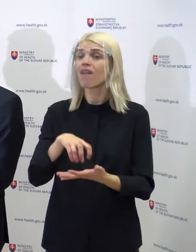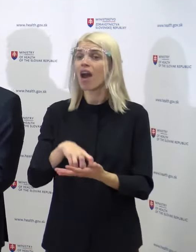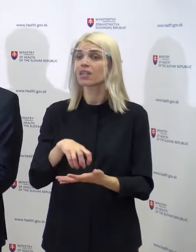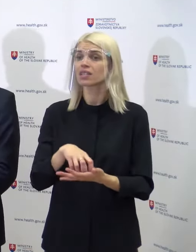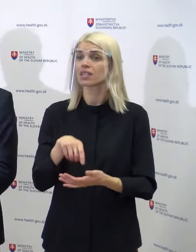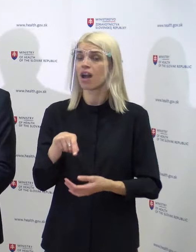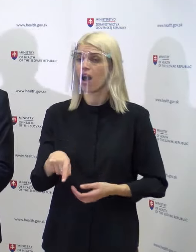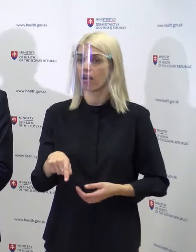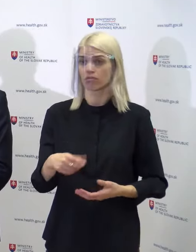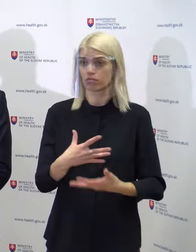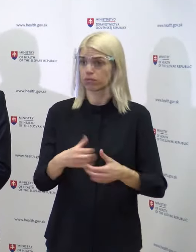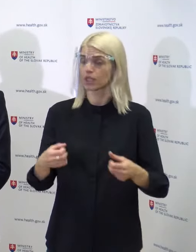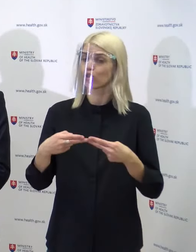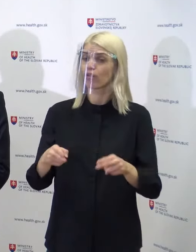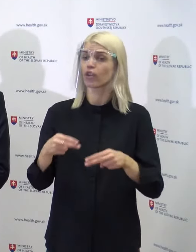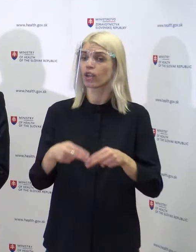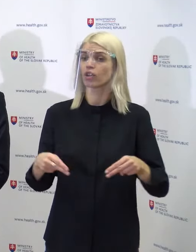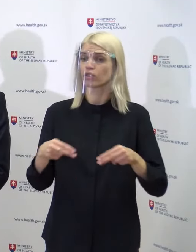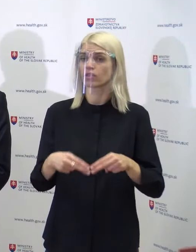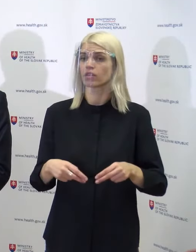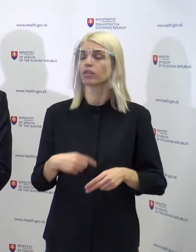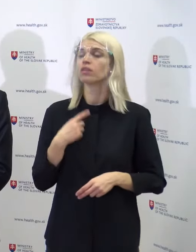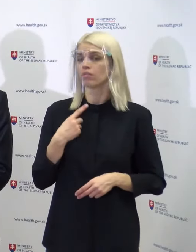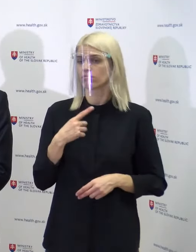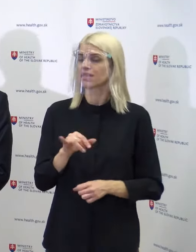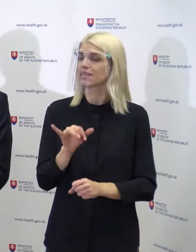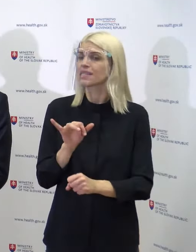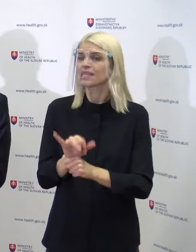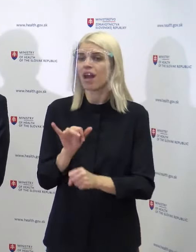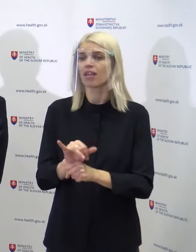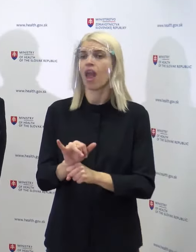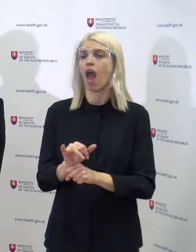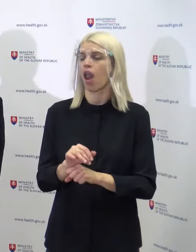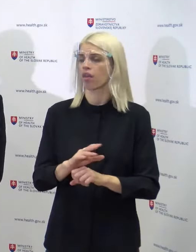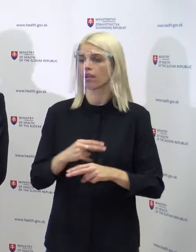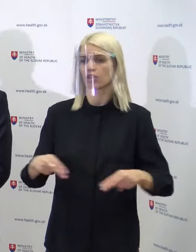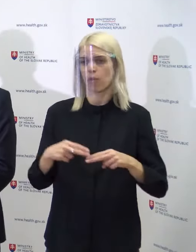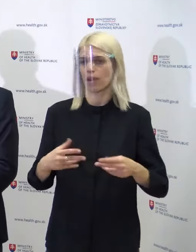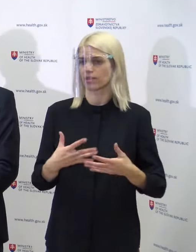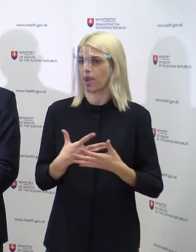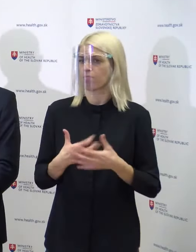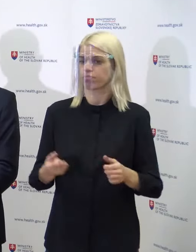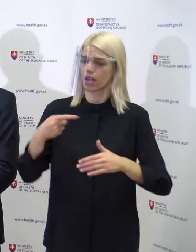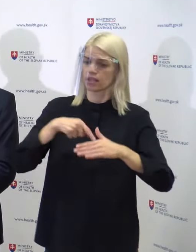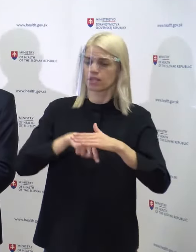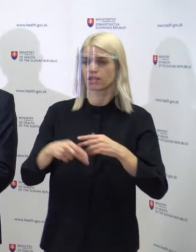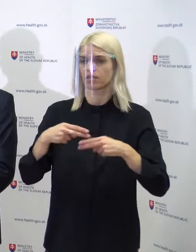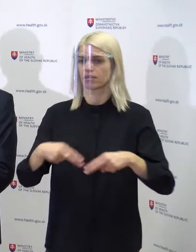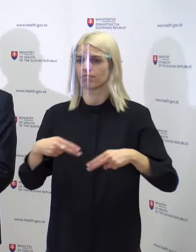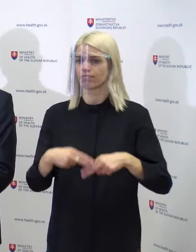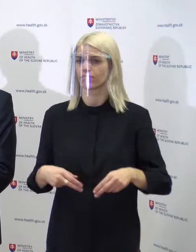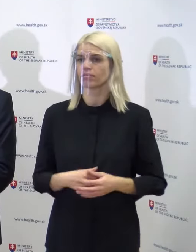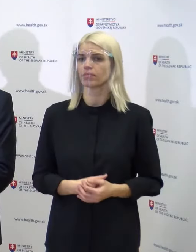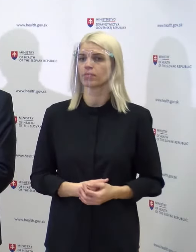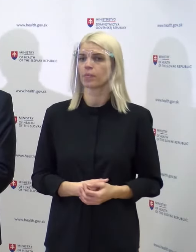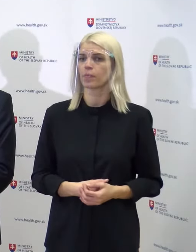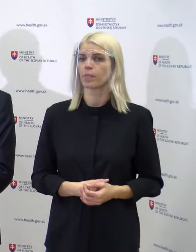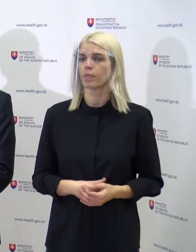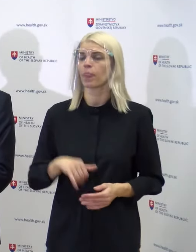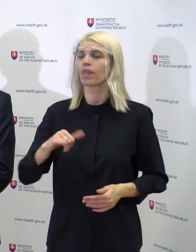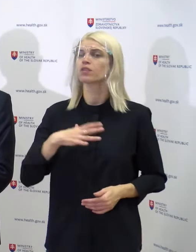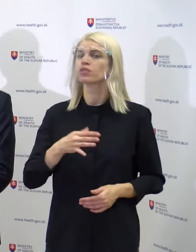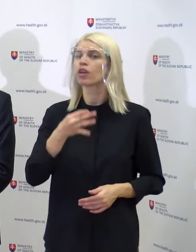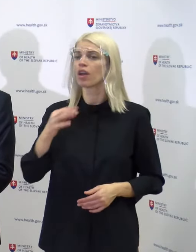informácie z konzília, tak tie Zatiaľ je to tak, že reštaurácie nie. Reštaurácie nie zatiaľ, tak, pardon. A ešte tak chcem spýtať, potom